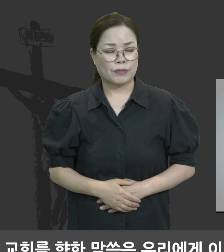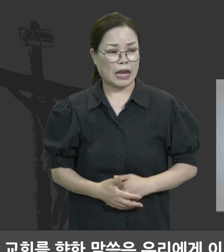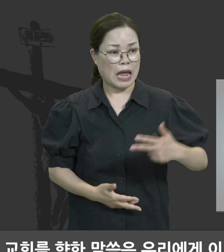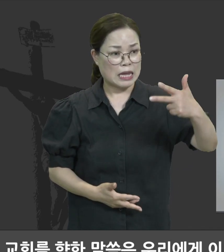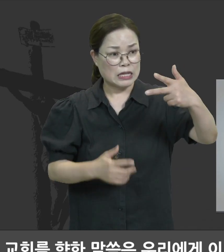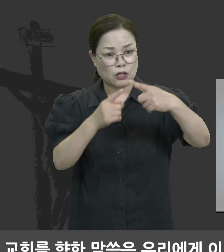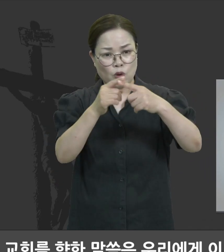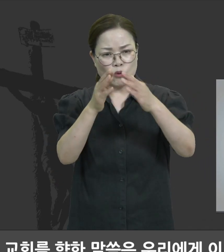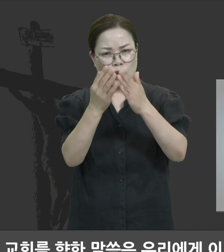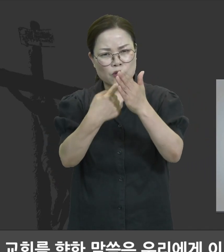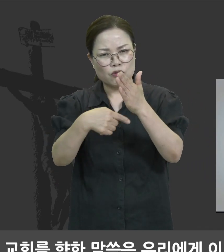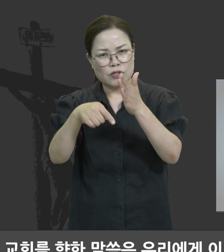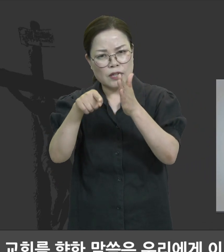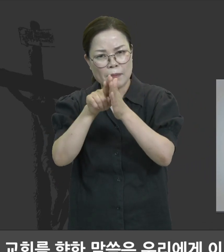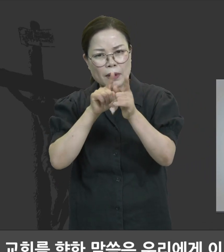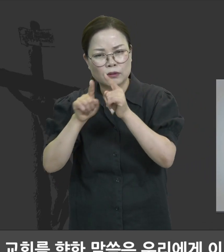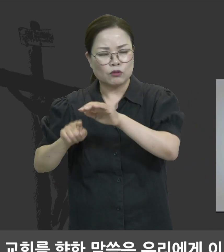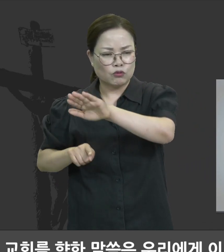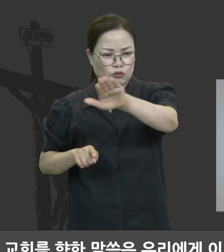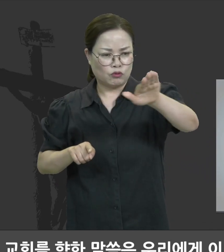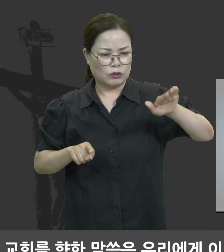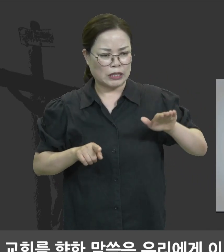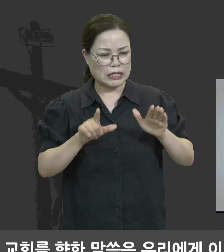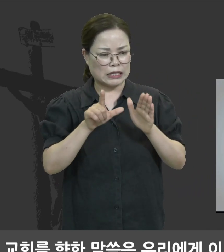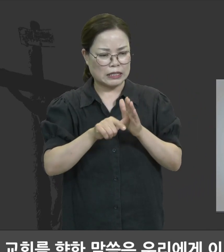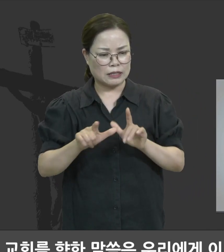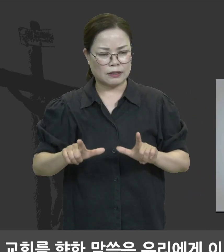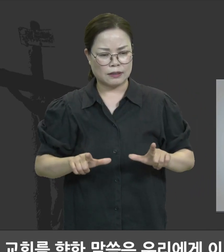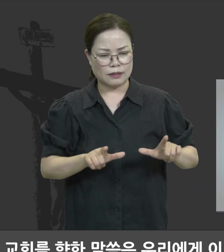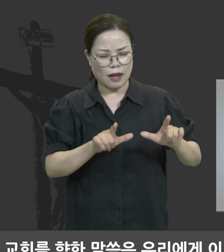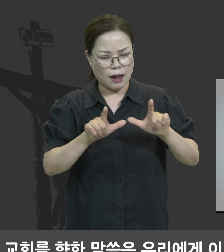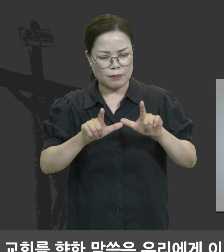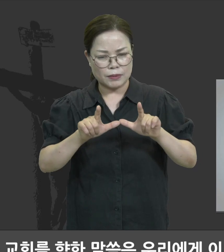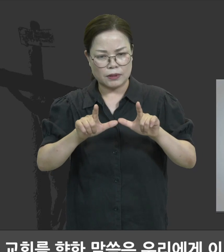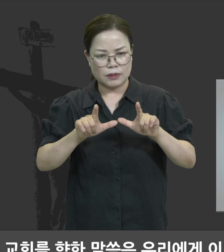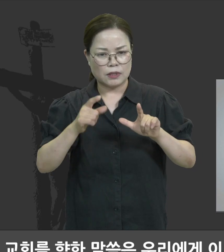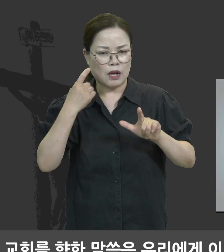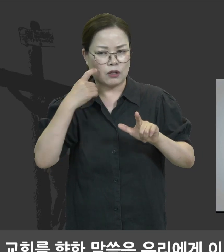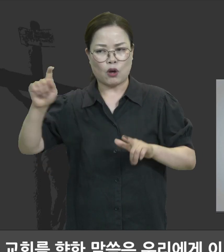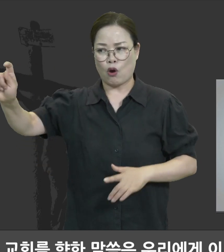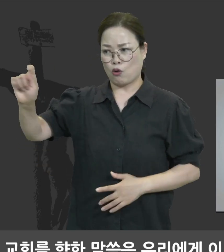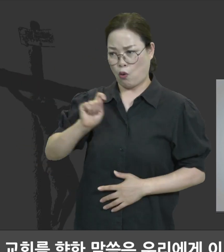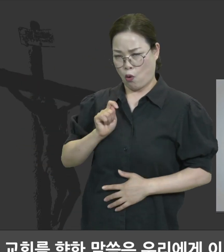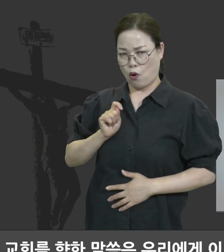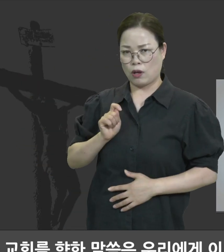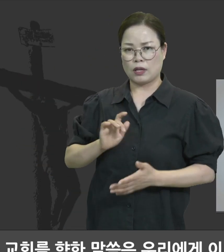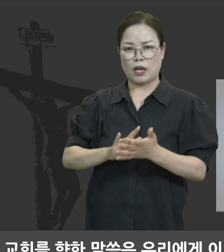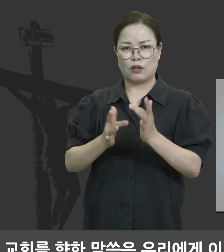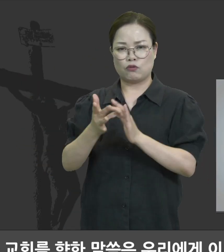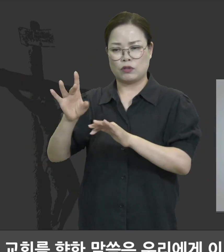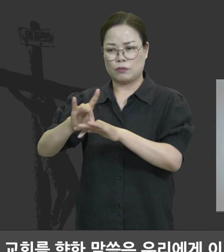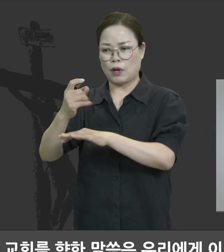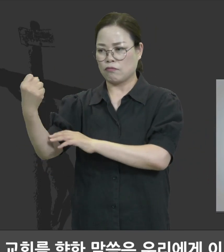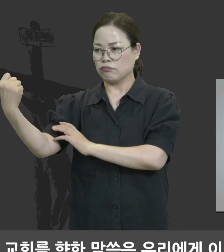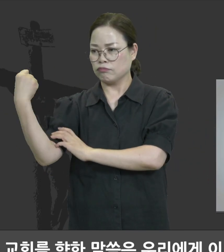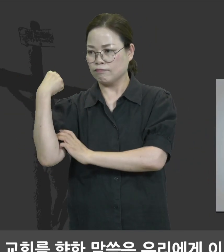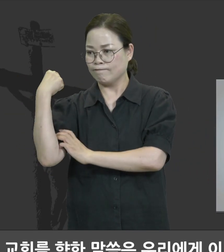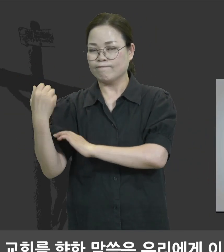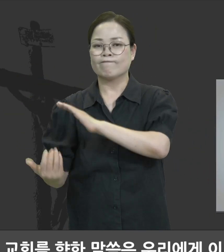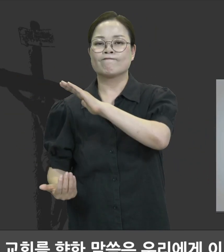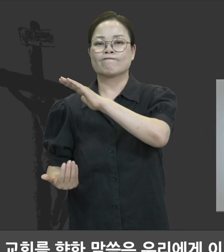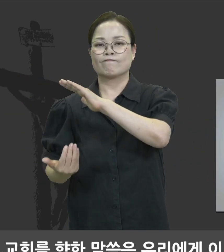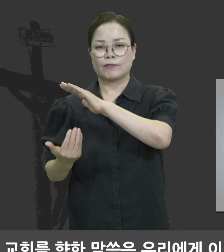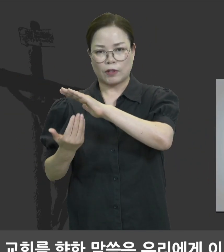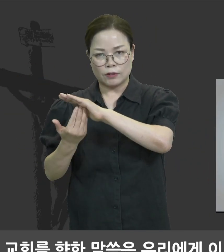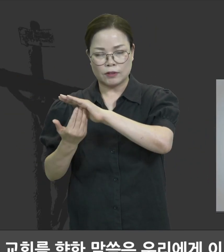일곱 교회를 향한 말씀은 우리에게 이 시대의 위험을 경고하는 동시에 그리스도의 왕권과 권능을